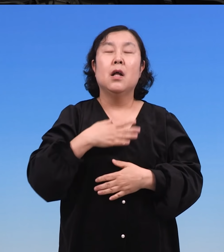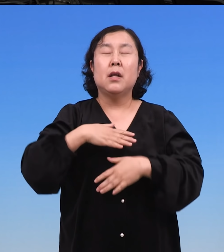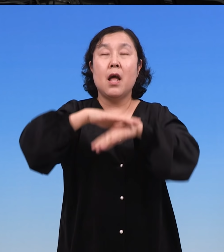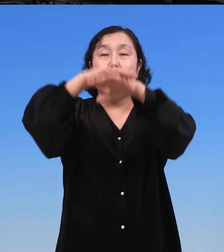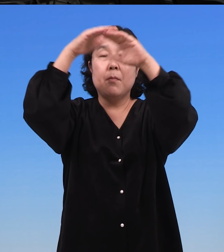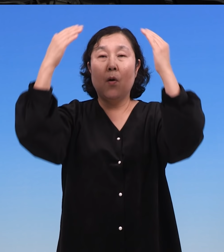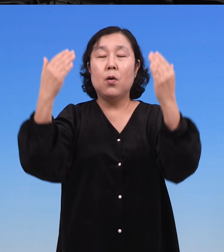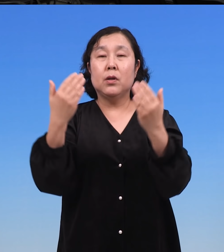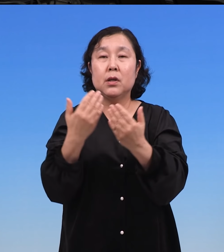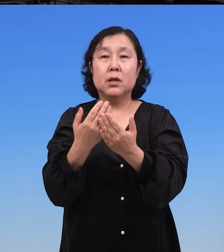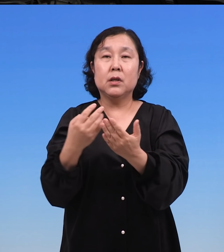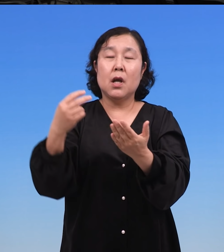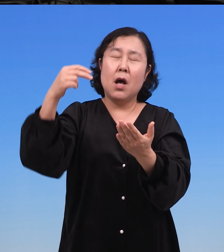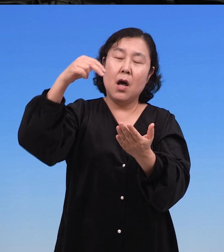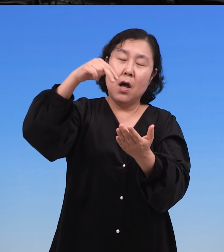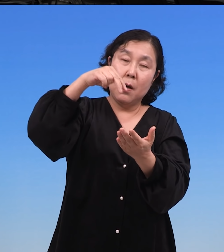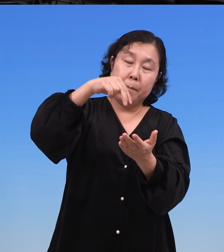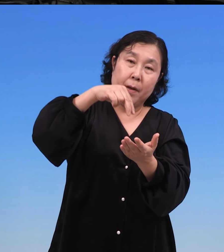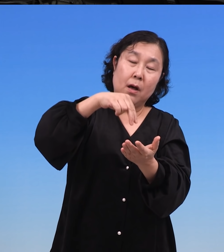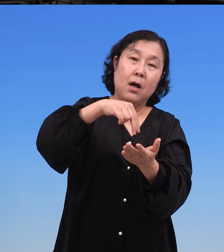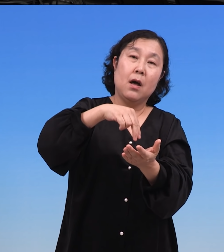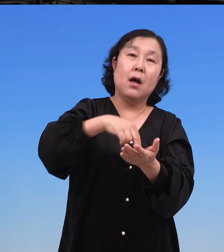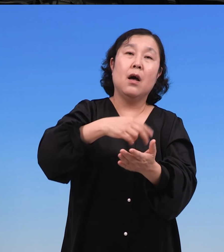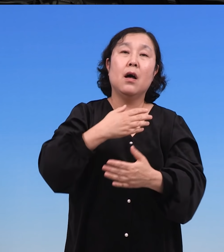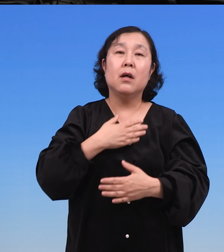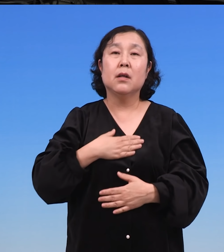내 모든 형편